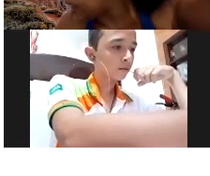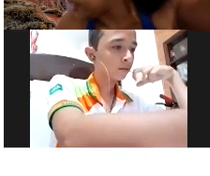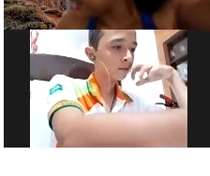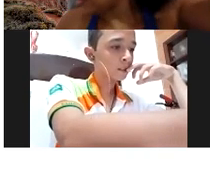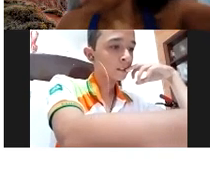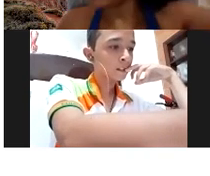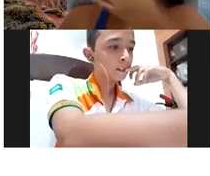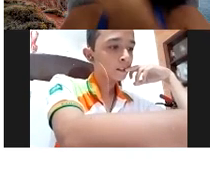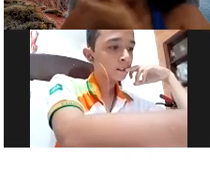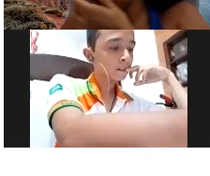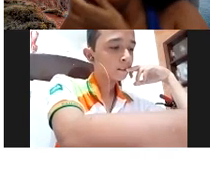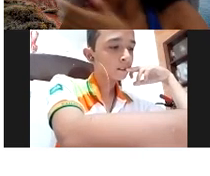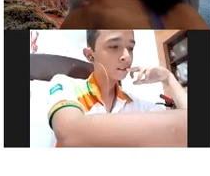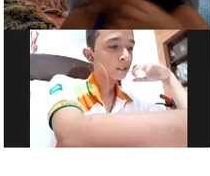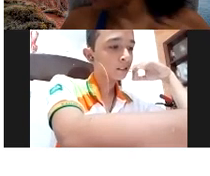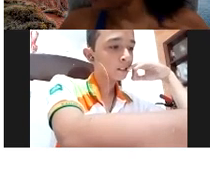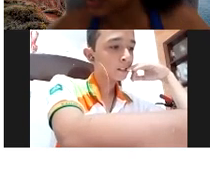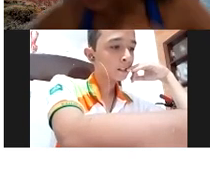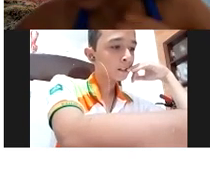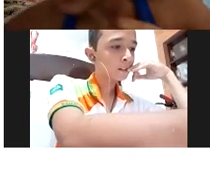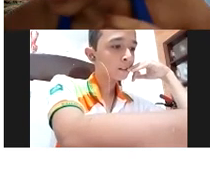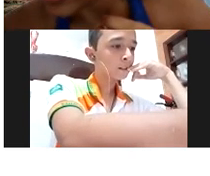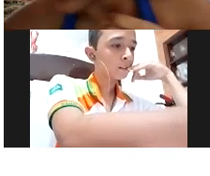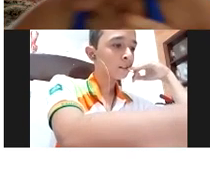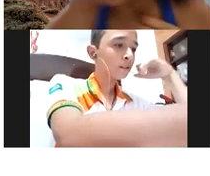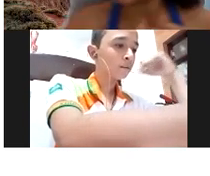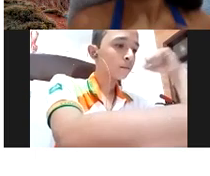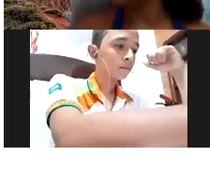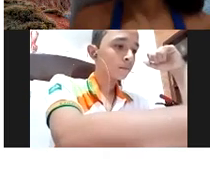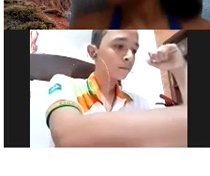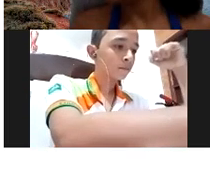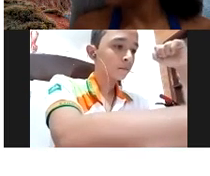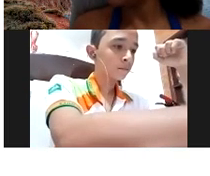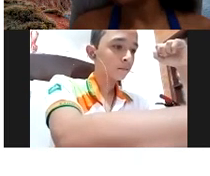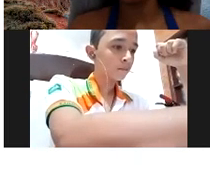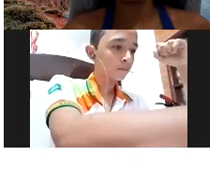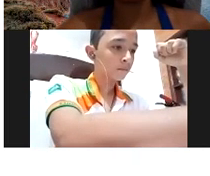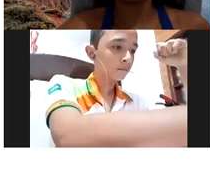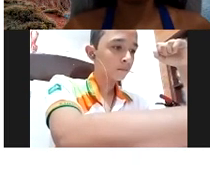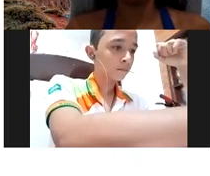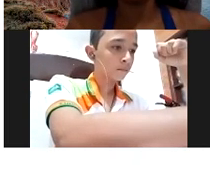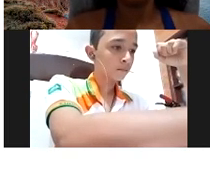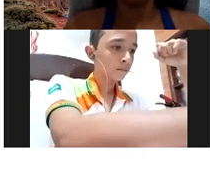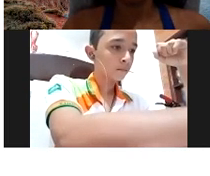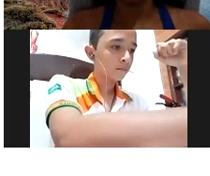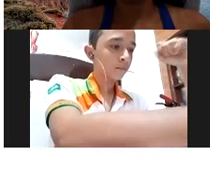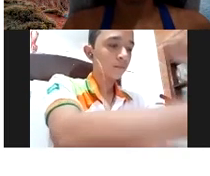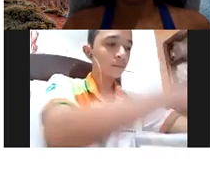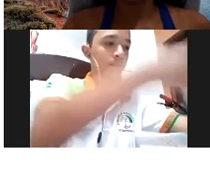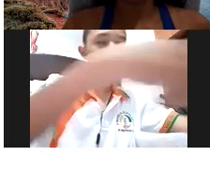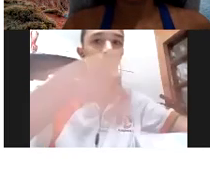a e a outra para vocês acharem produto mas eu quero fazer a chamada Tá certo